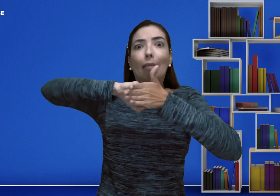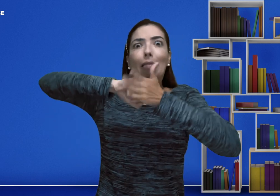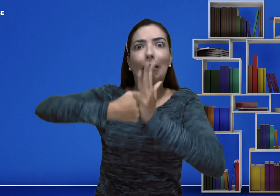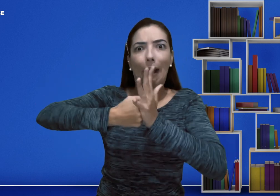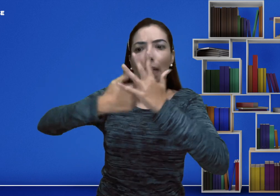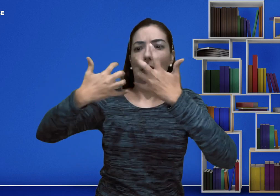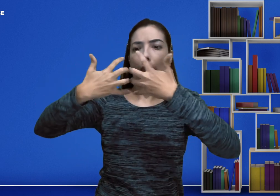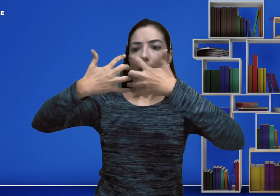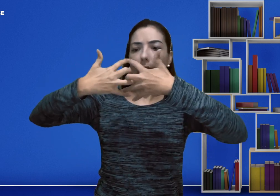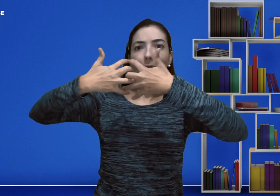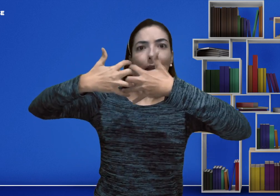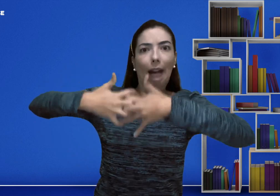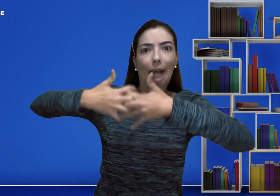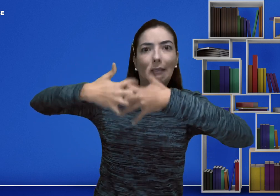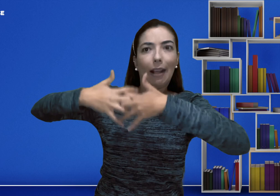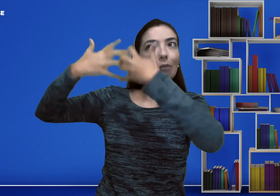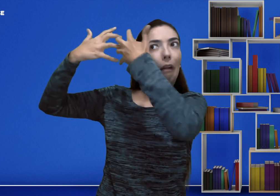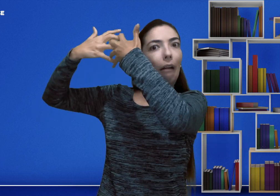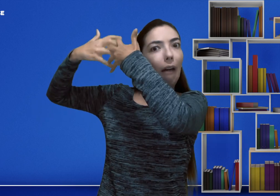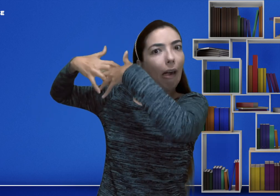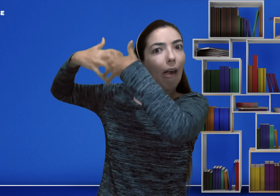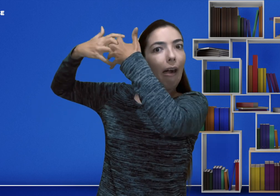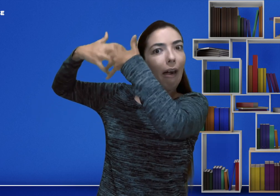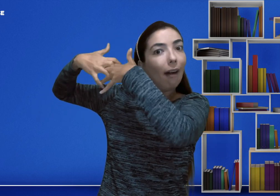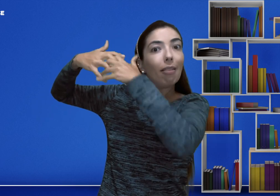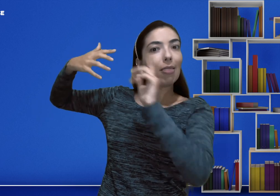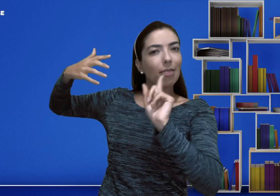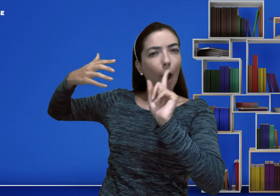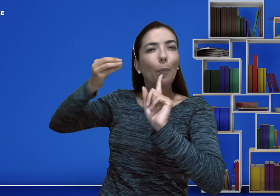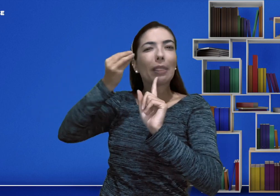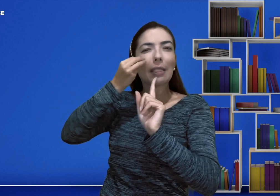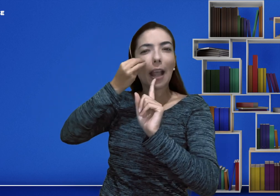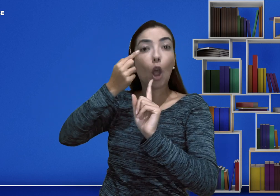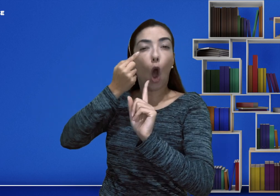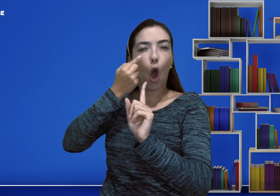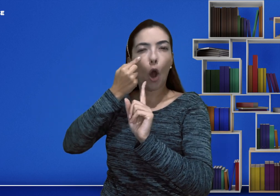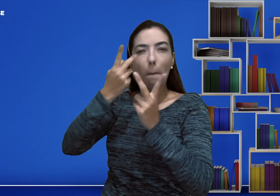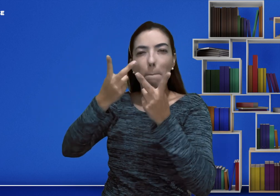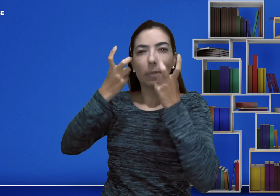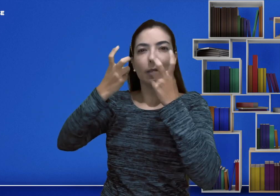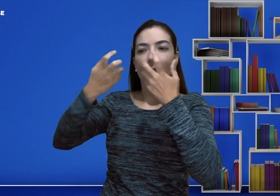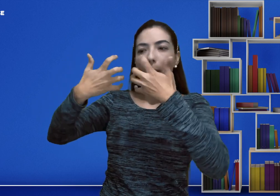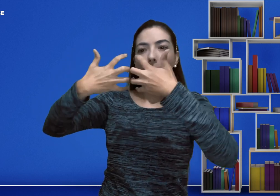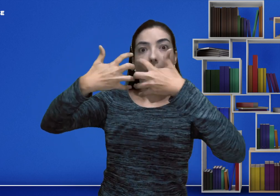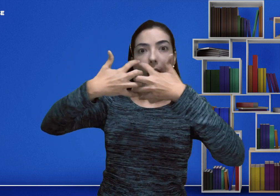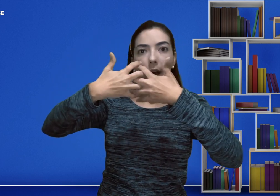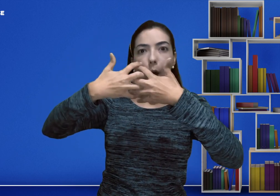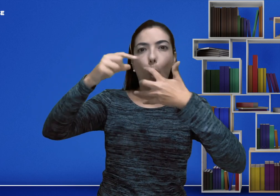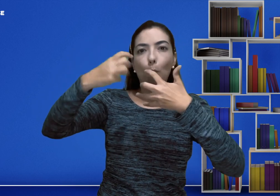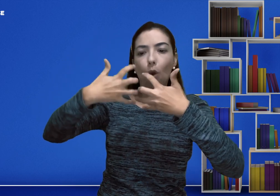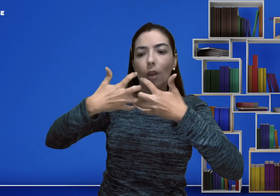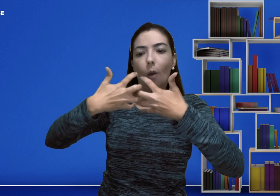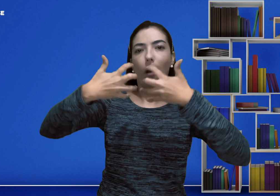Senão vai parecer que a sua mente está ali trancada, fechada. Não. Tentem perceber como é algo mais